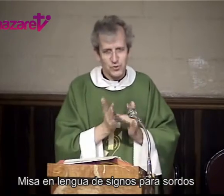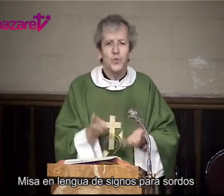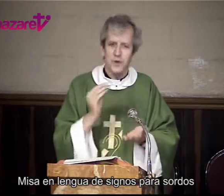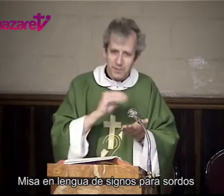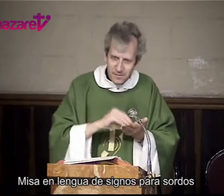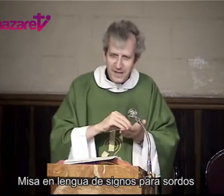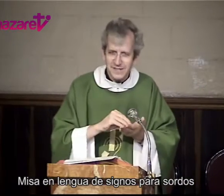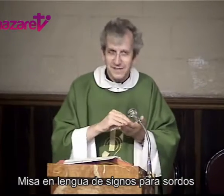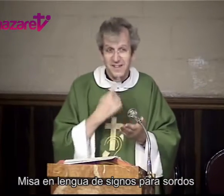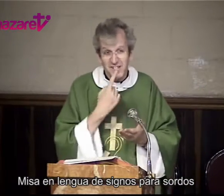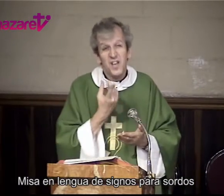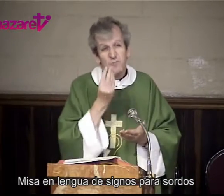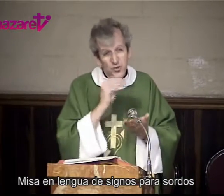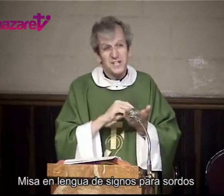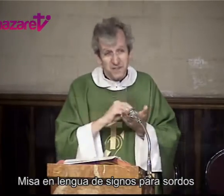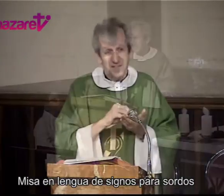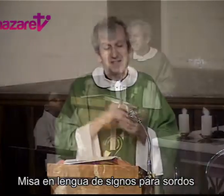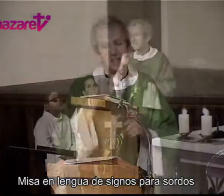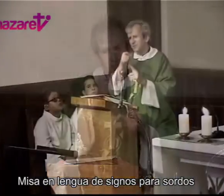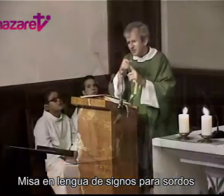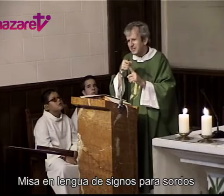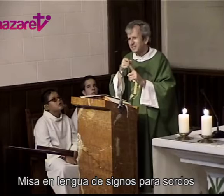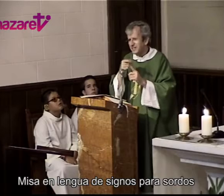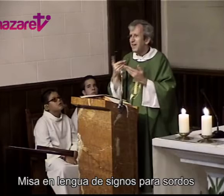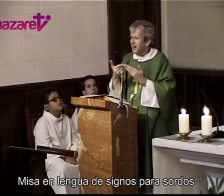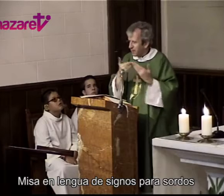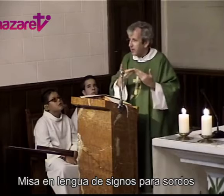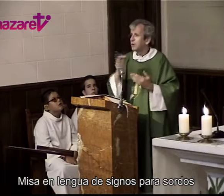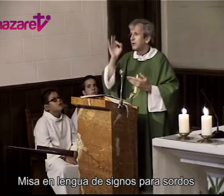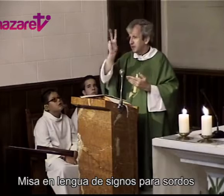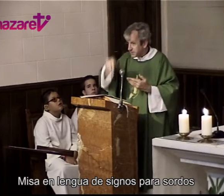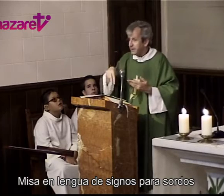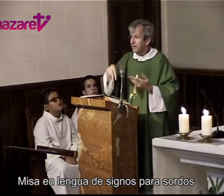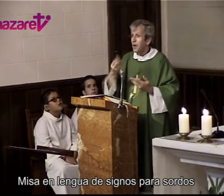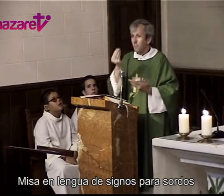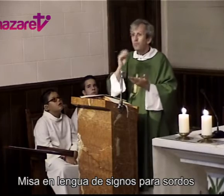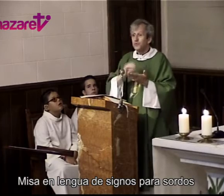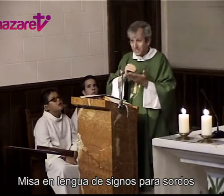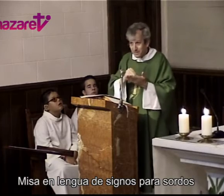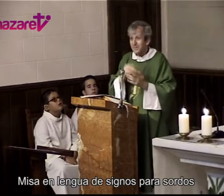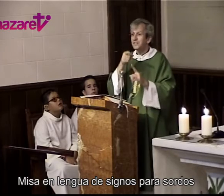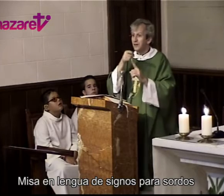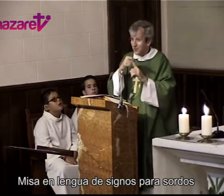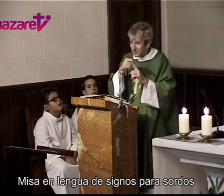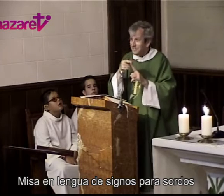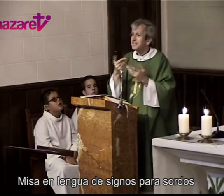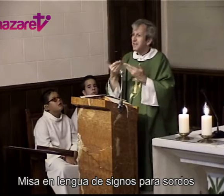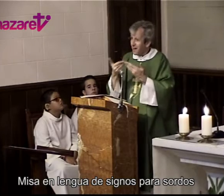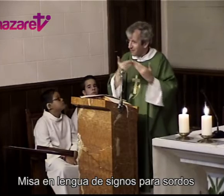una vez más, y diréis, muchas veces nos insiste el Evangelio. Y es verdad, muchas veces nos insiste el